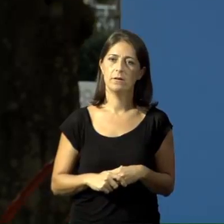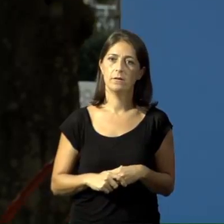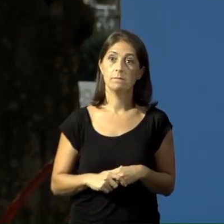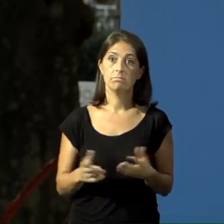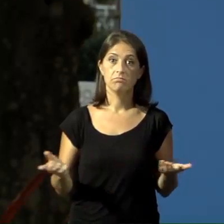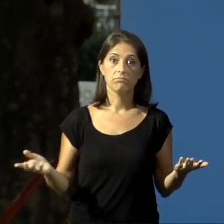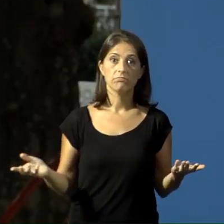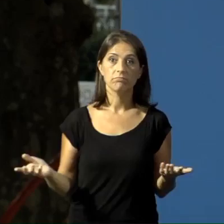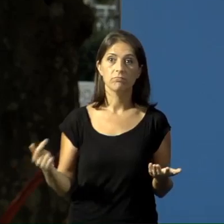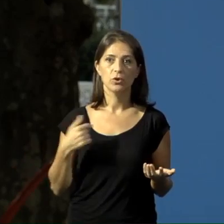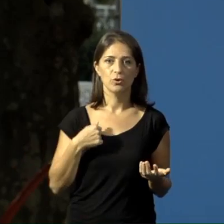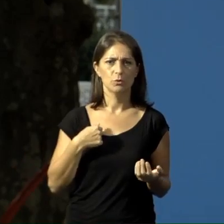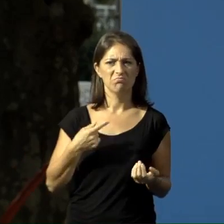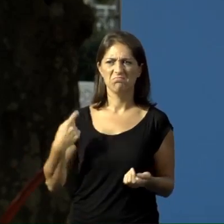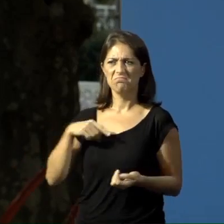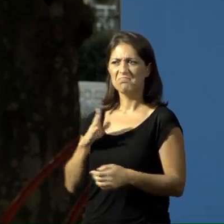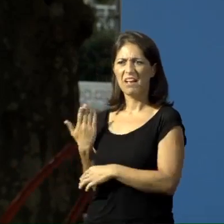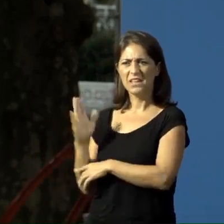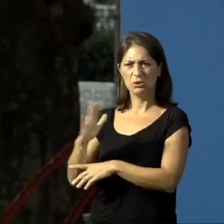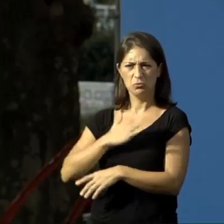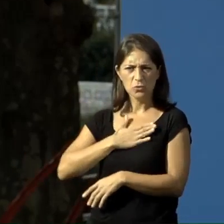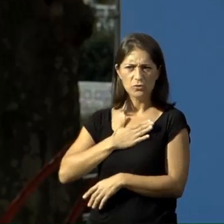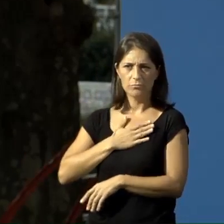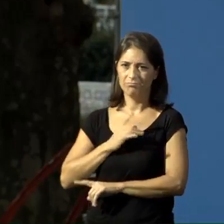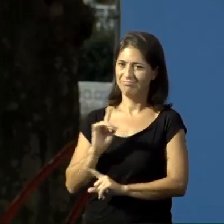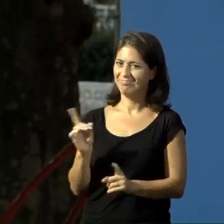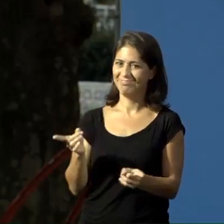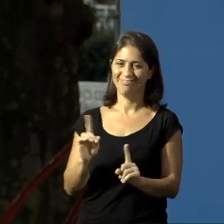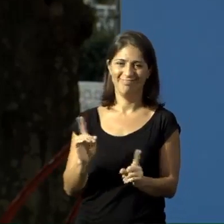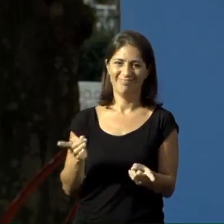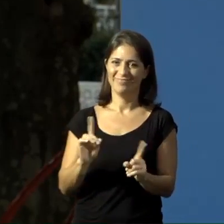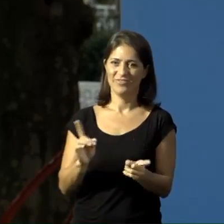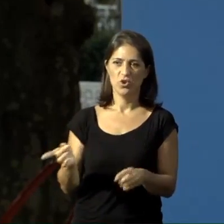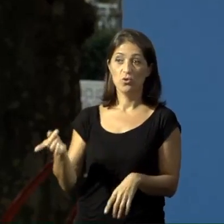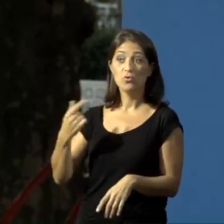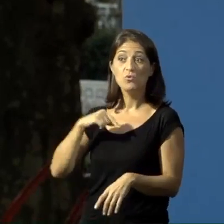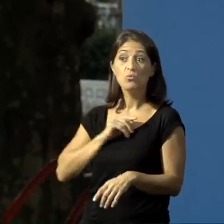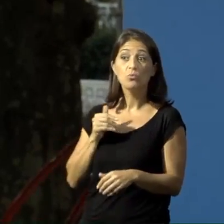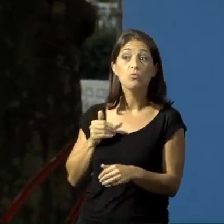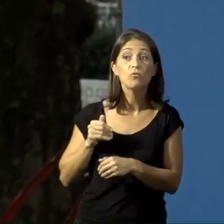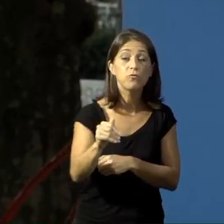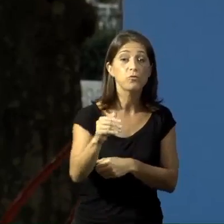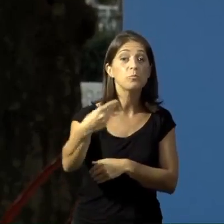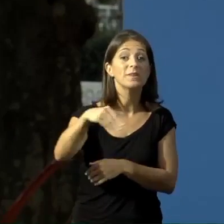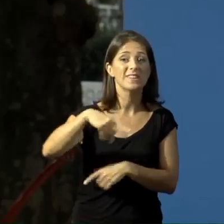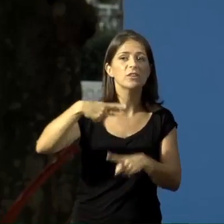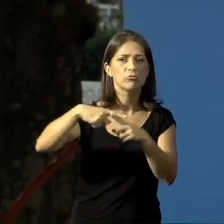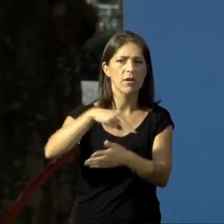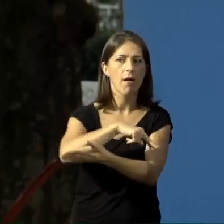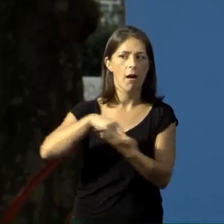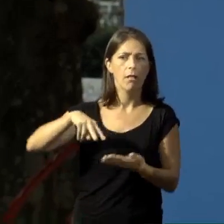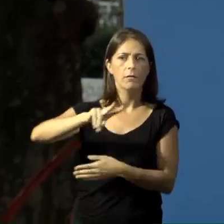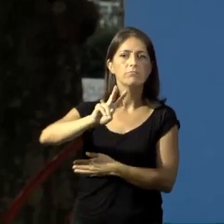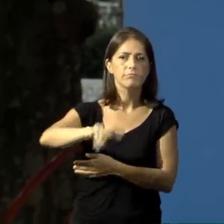Que digo o noso candidato? Non, o noso futuro presidente da Xunta